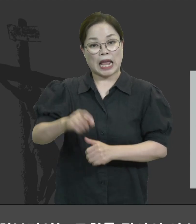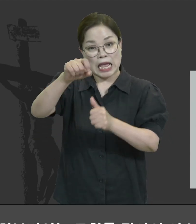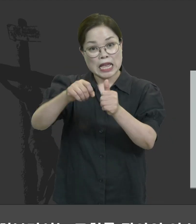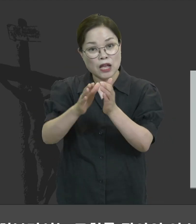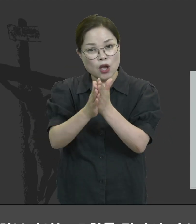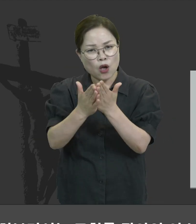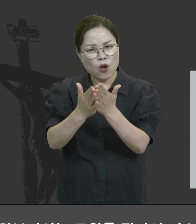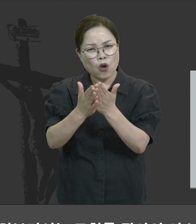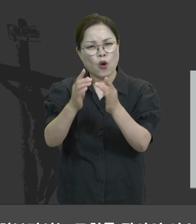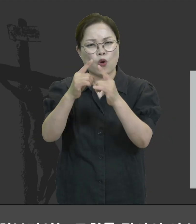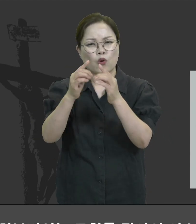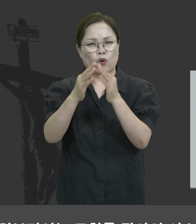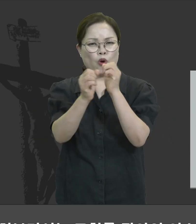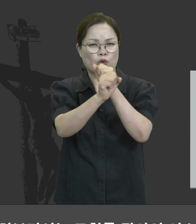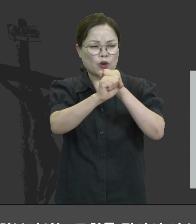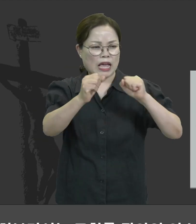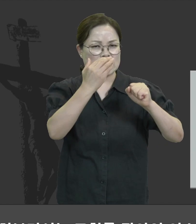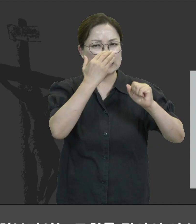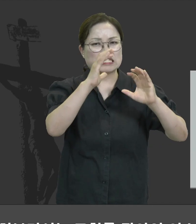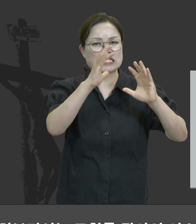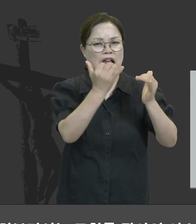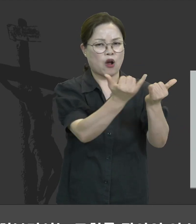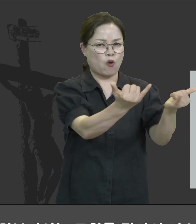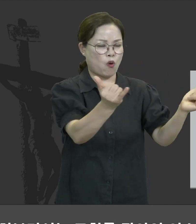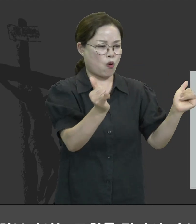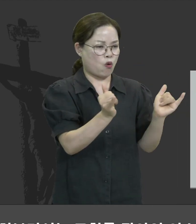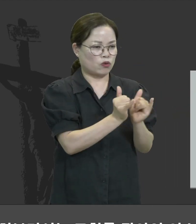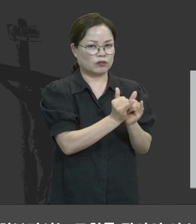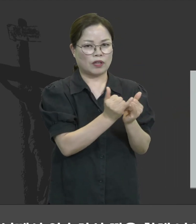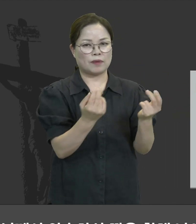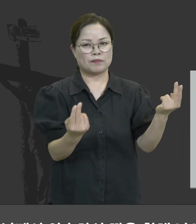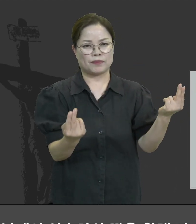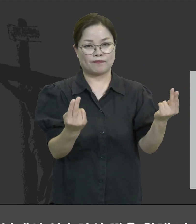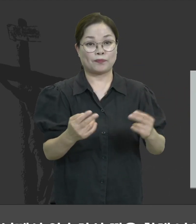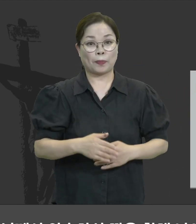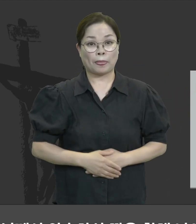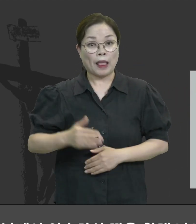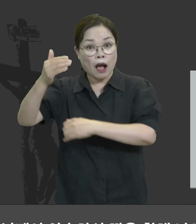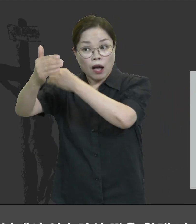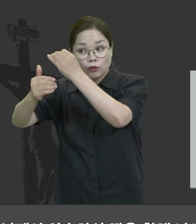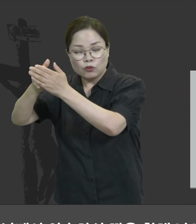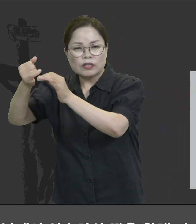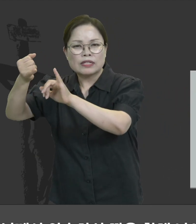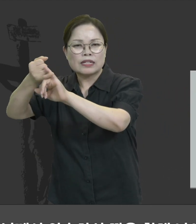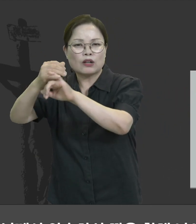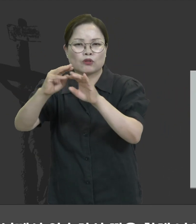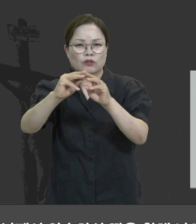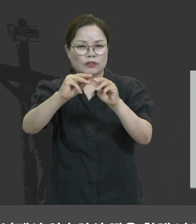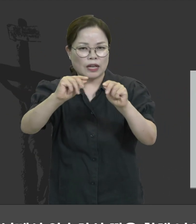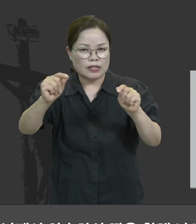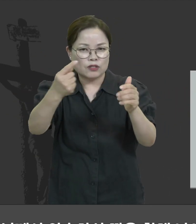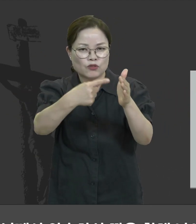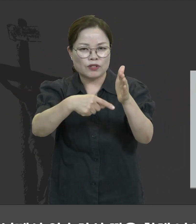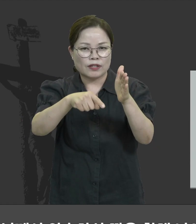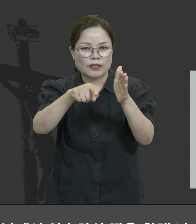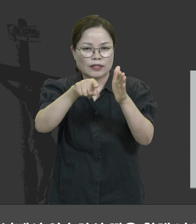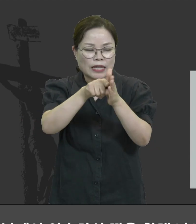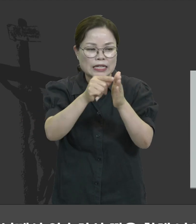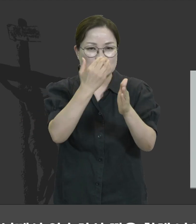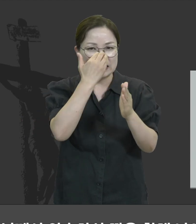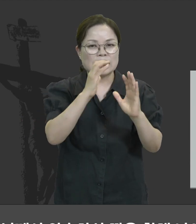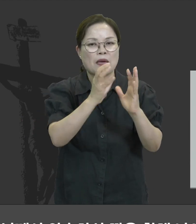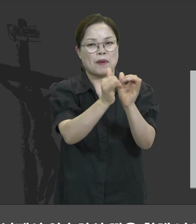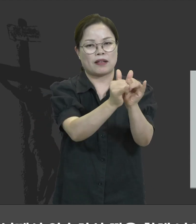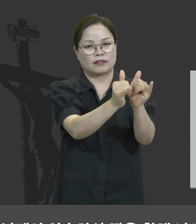히브리서는 교회를 광야의 이스라엘 공동체와 비교합니다. 하나님께서 약속하신 땅을 향해 나아갔던